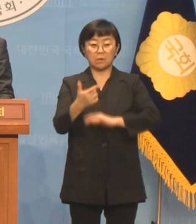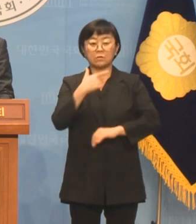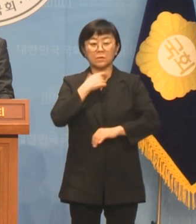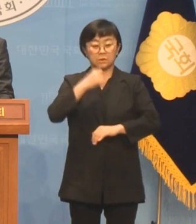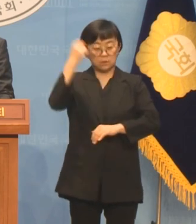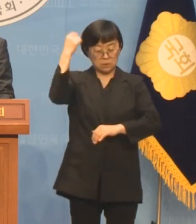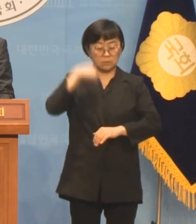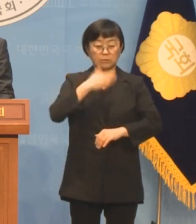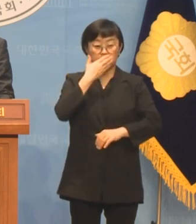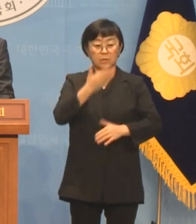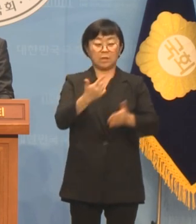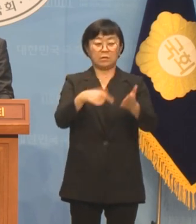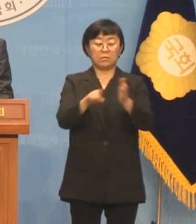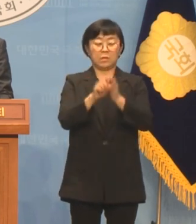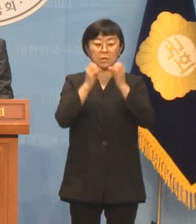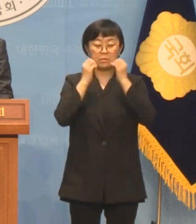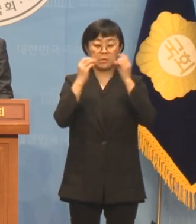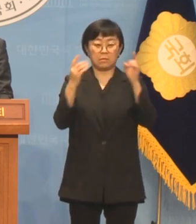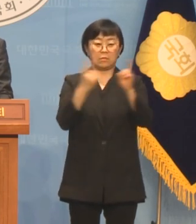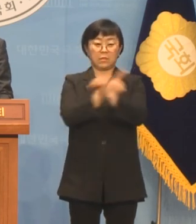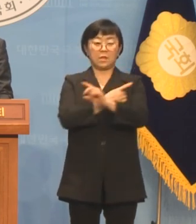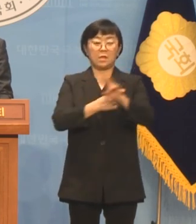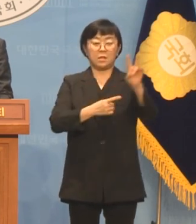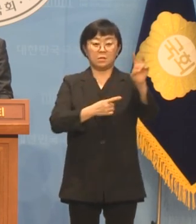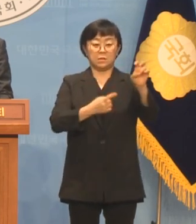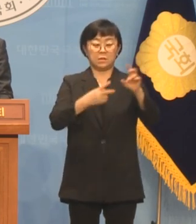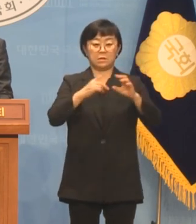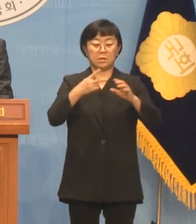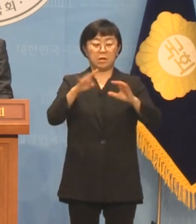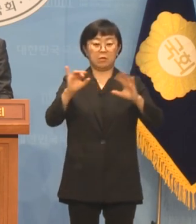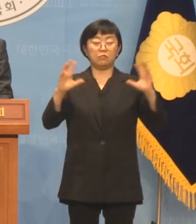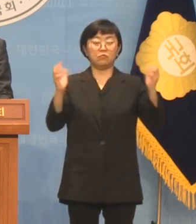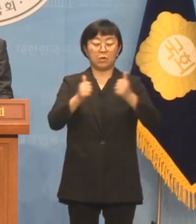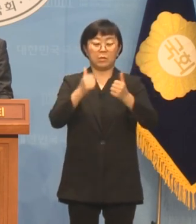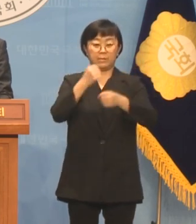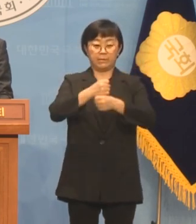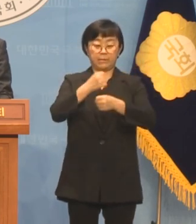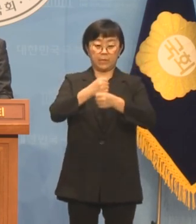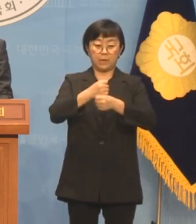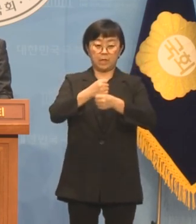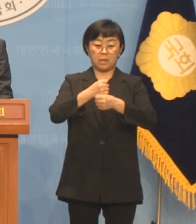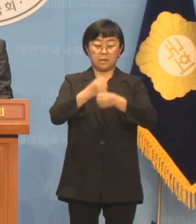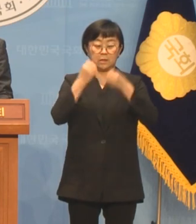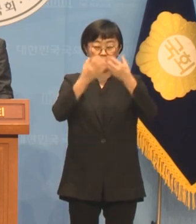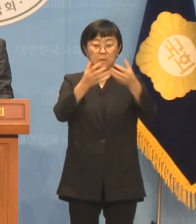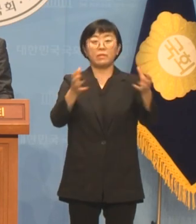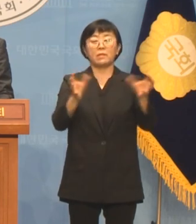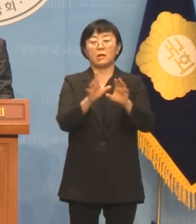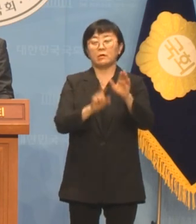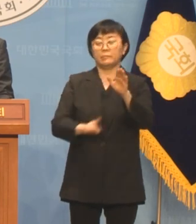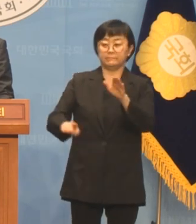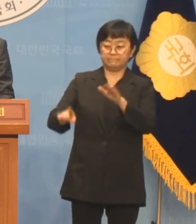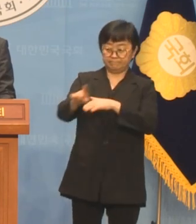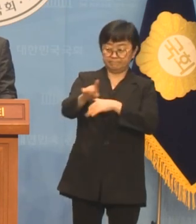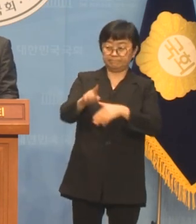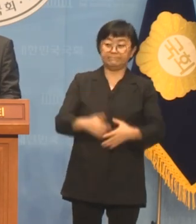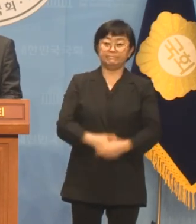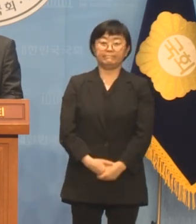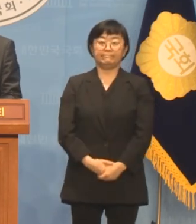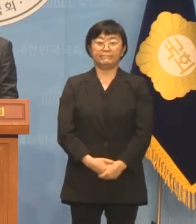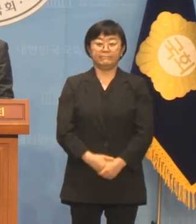체감할 수 있도록 개혁된 제22대 국회를 만드는데 개혁신당이